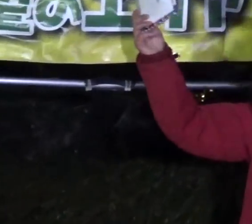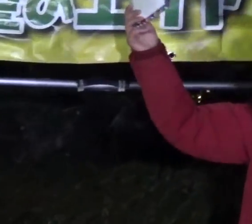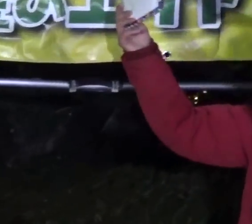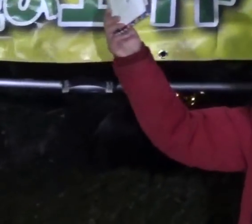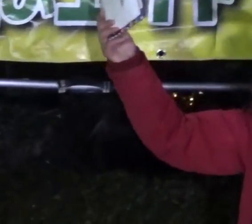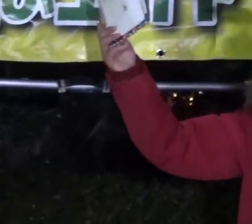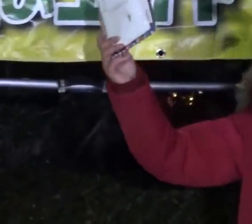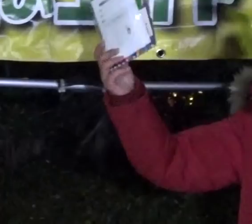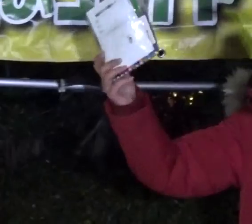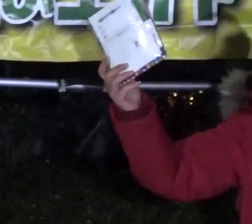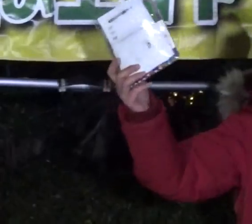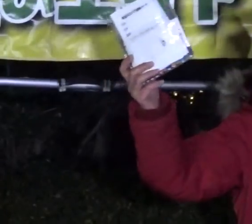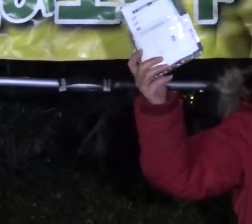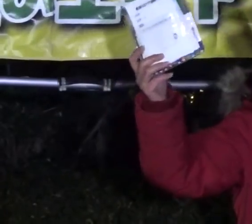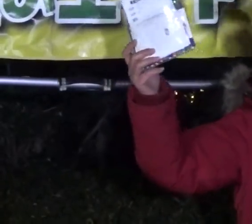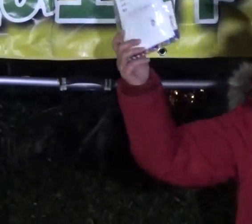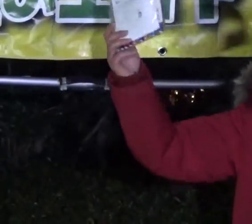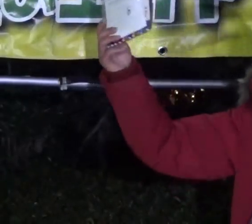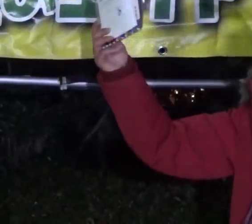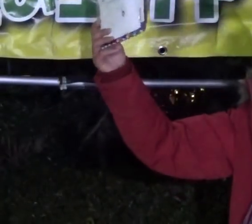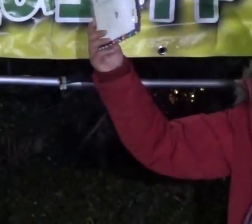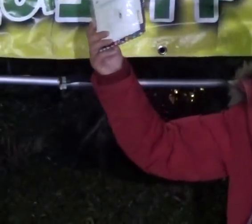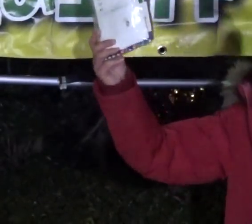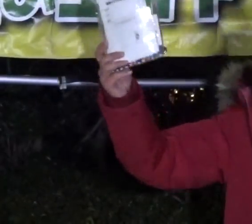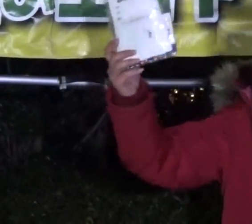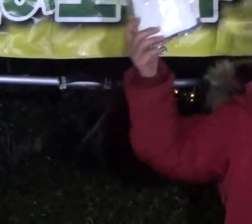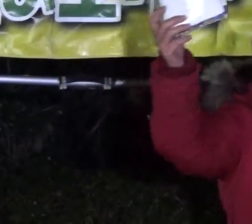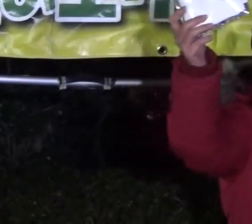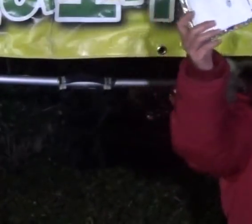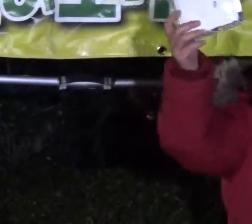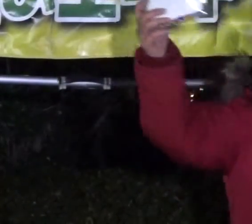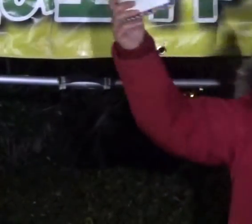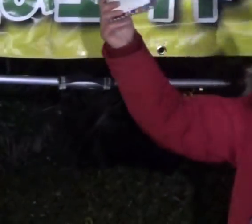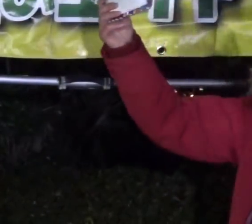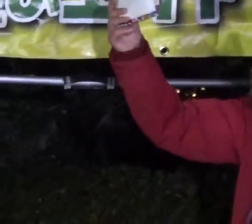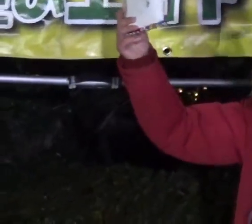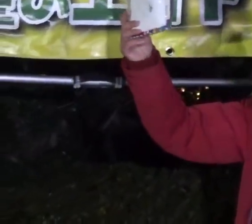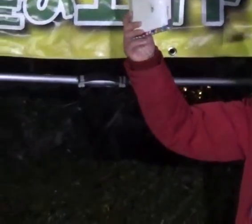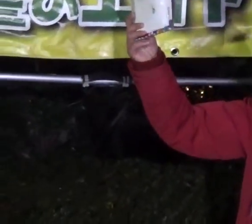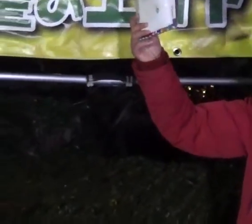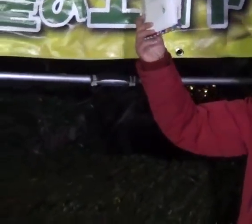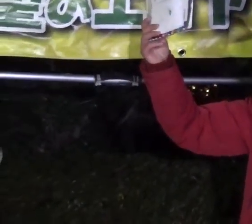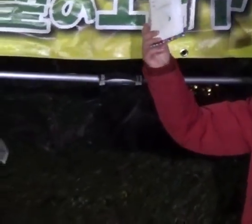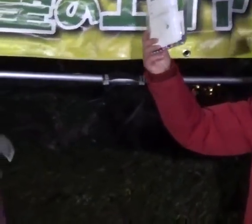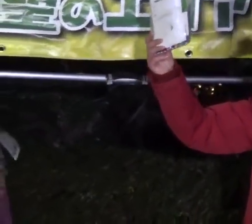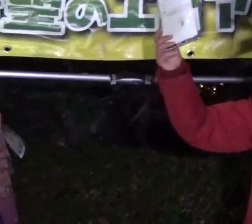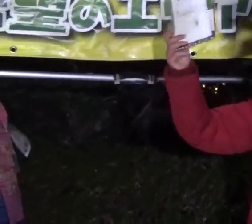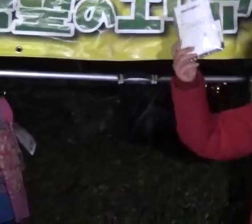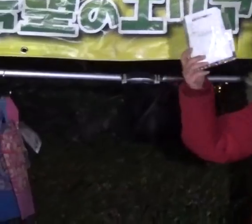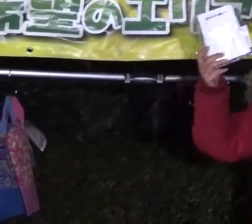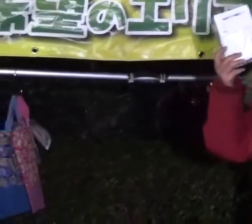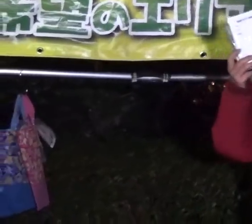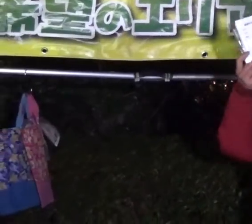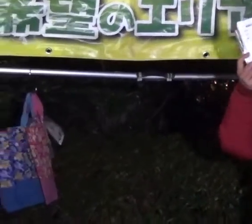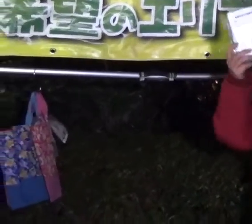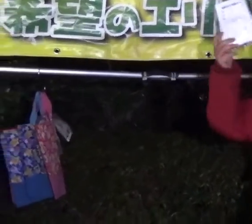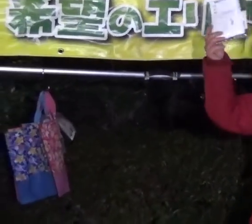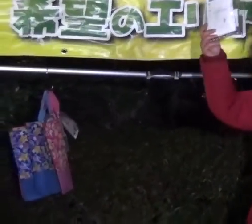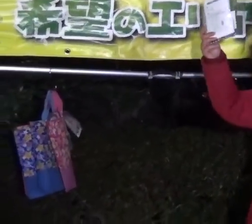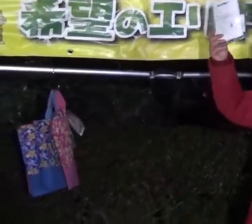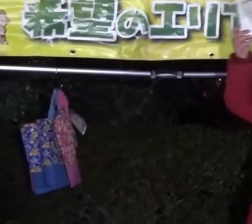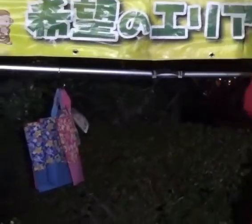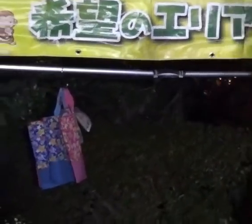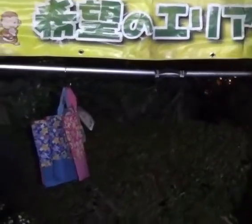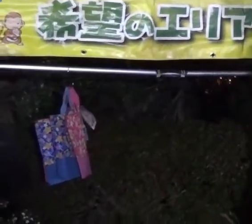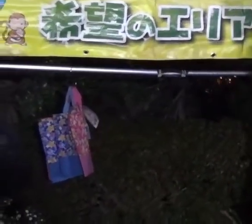を書いていただきましたら、同窓会とかやるときにお知らせをしたいと思いますので、もしそういうのお知らせ